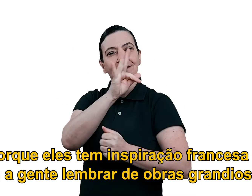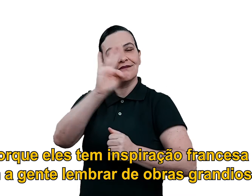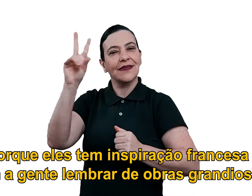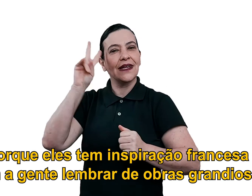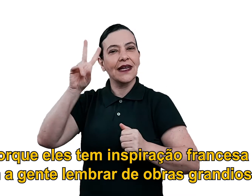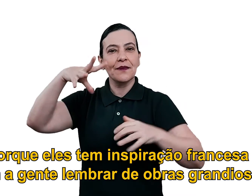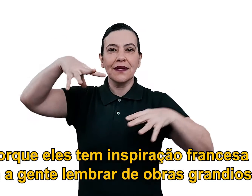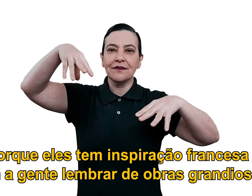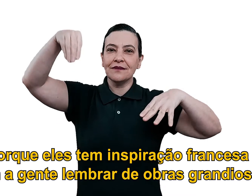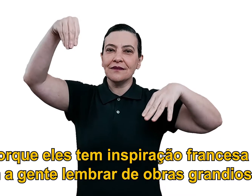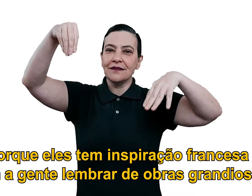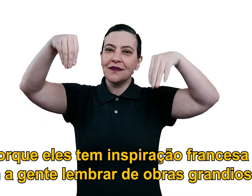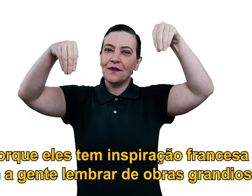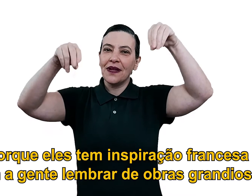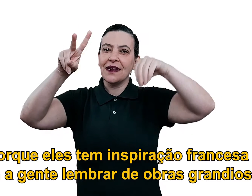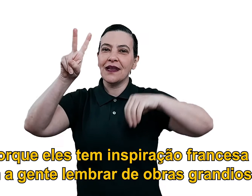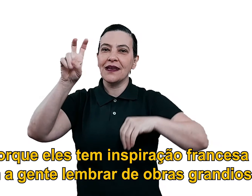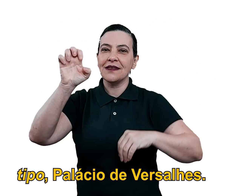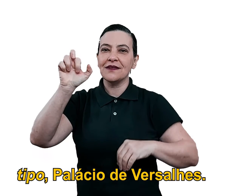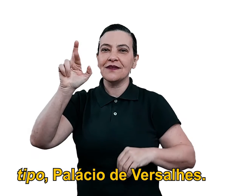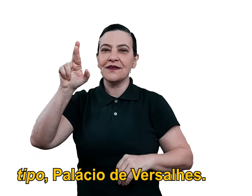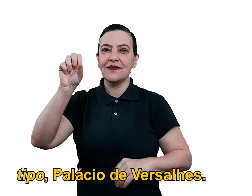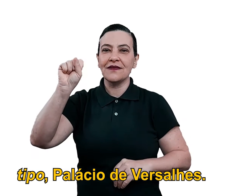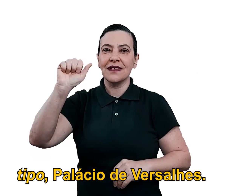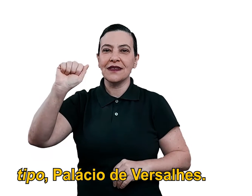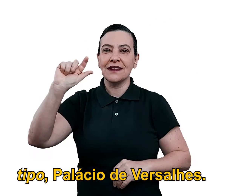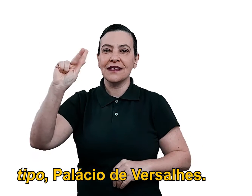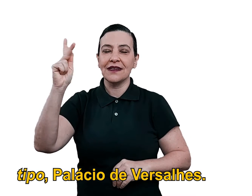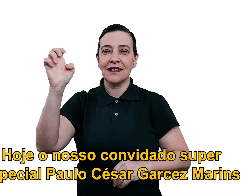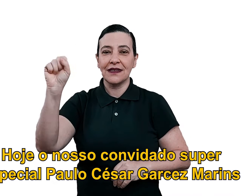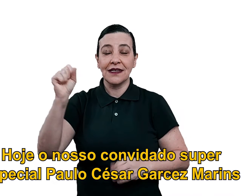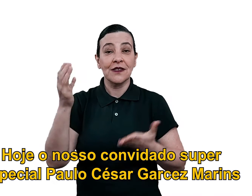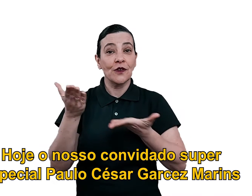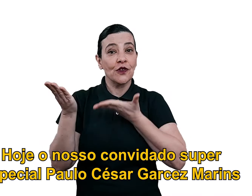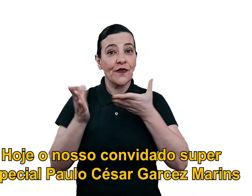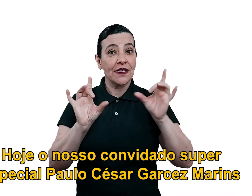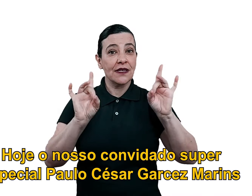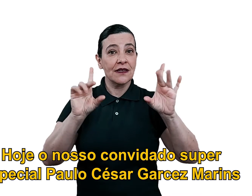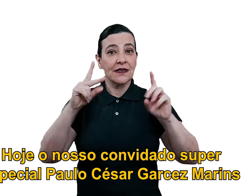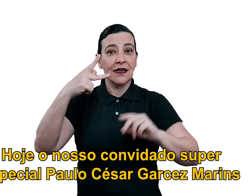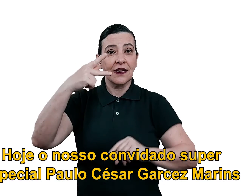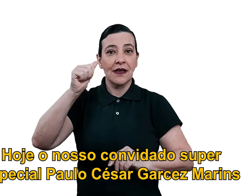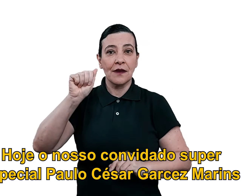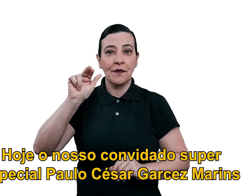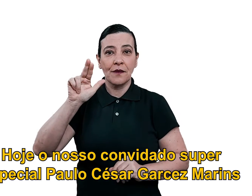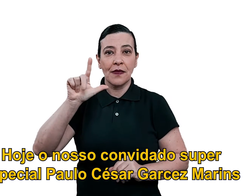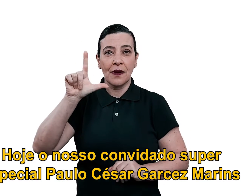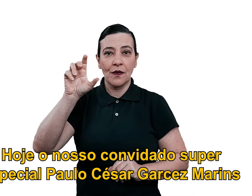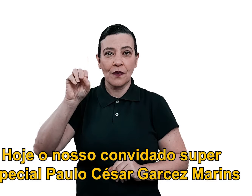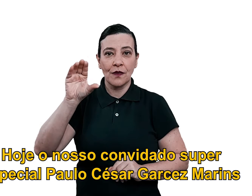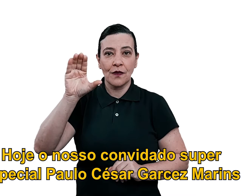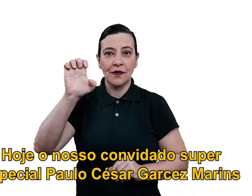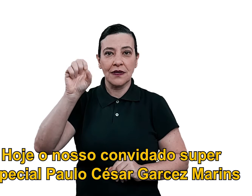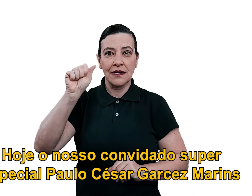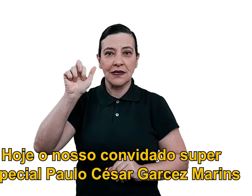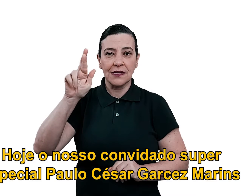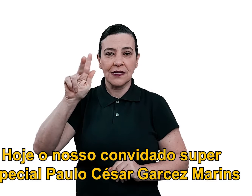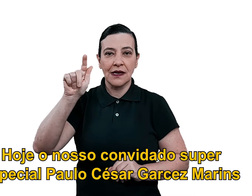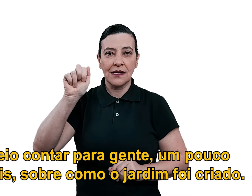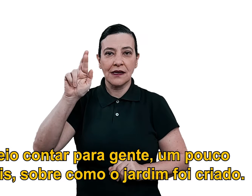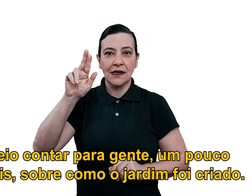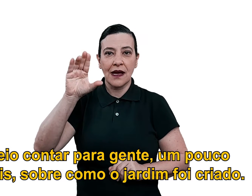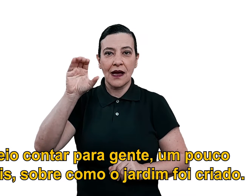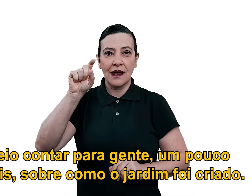francesa e eles fazem a gente lembrar de obras grandiosas, tipo o Palácio de Versalhes. Hoje, o nosso convidado super especial, Paulo César Garcês